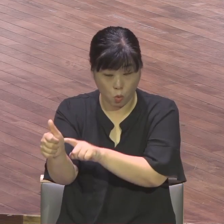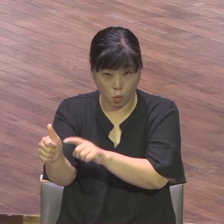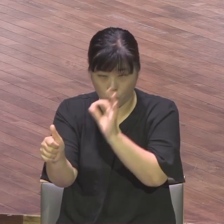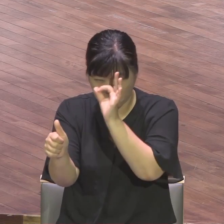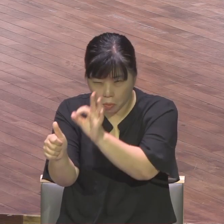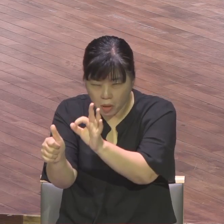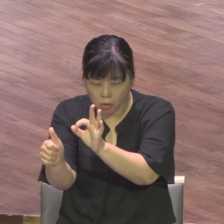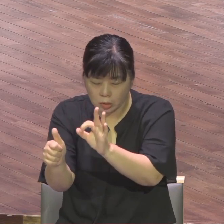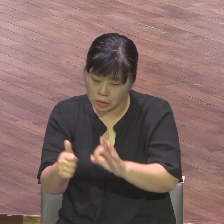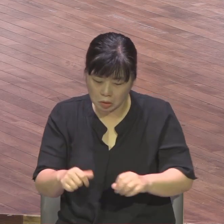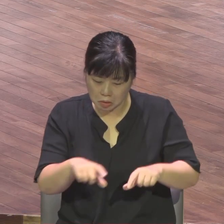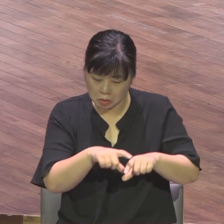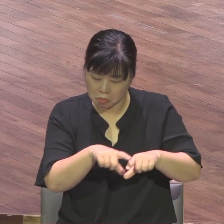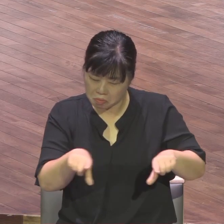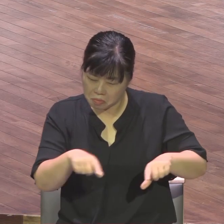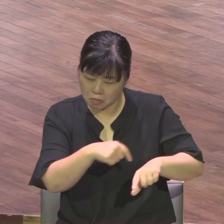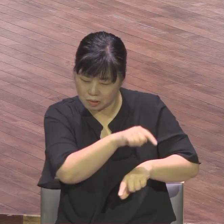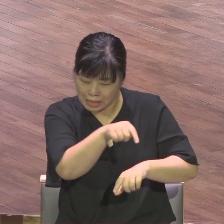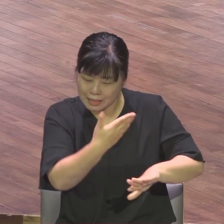아니었어.